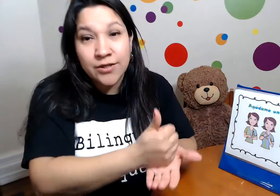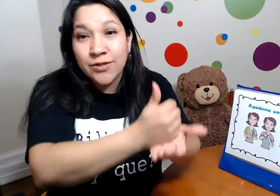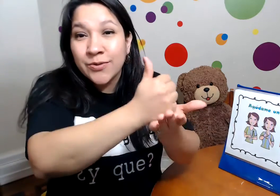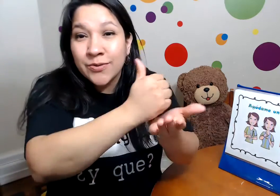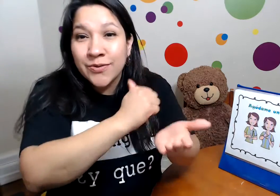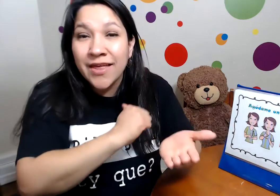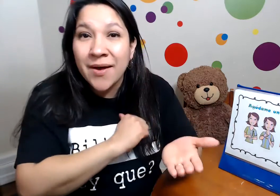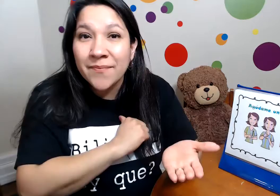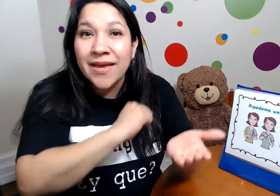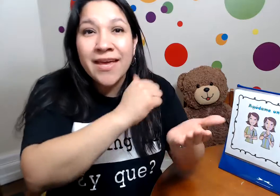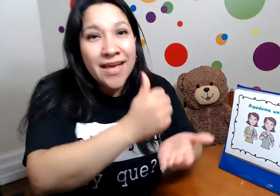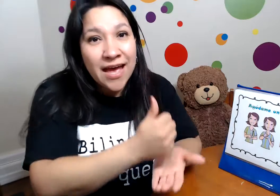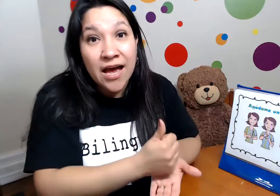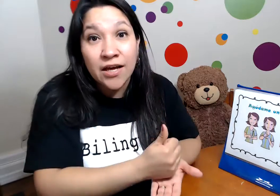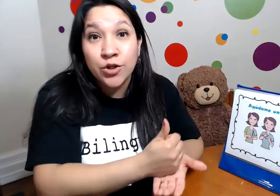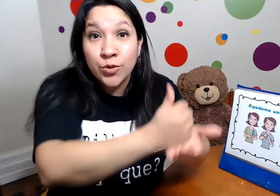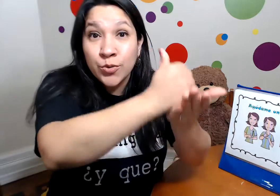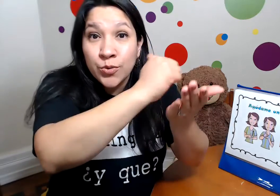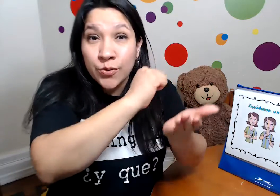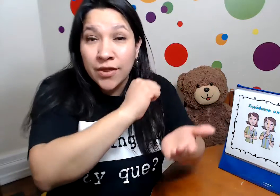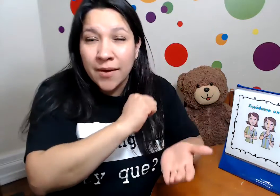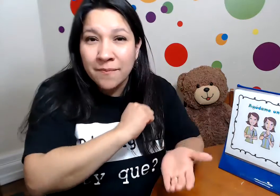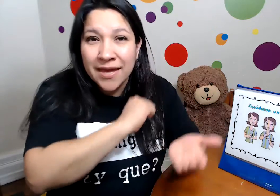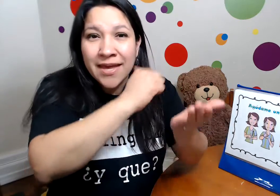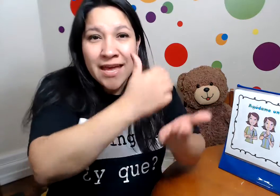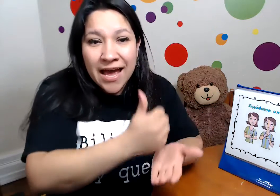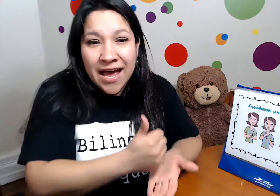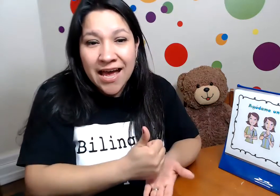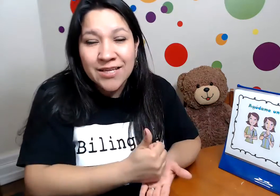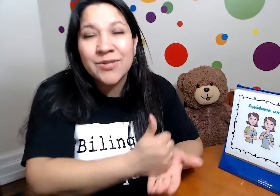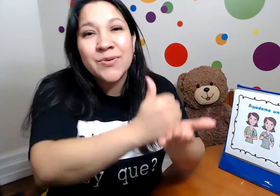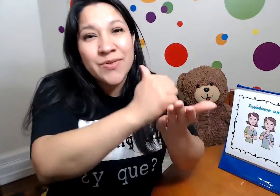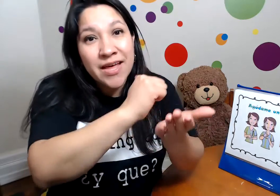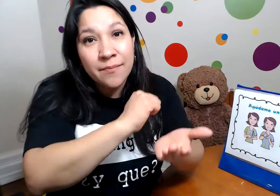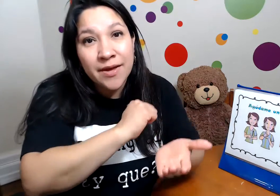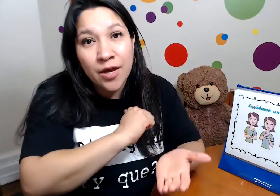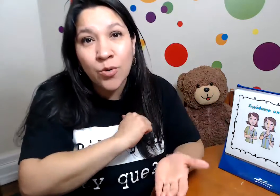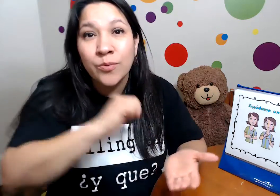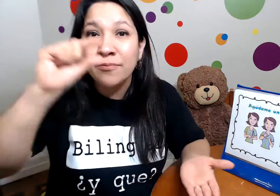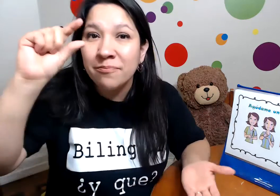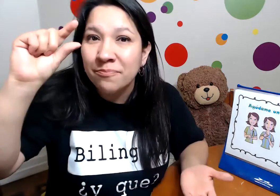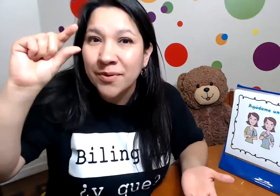ayuda me ayuda me ayuda me un